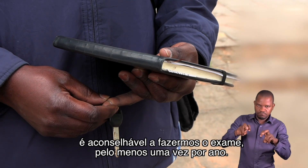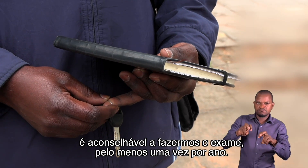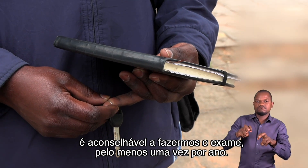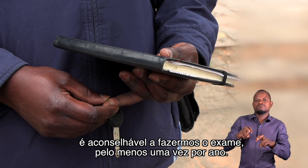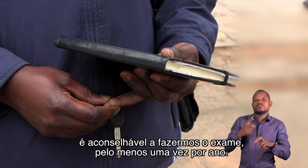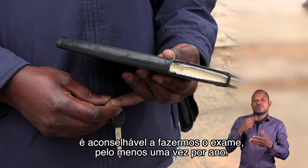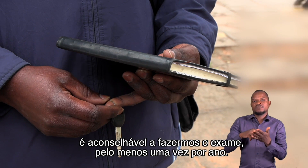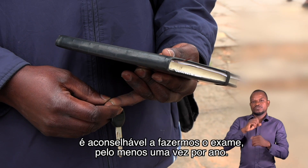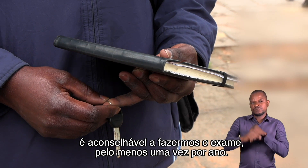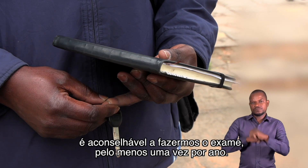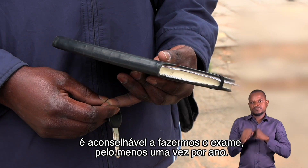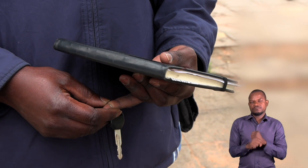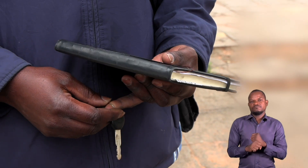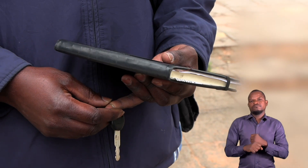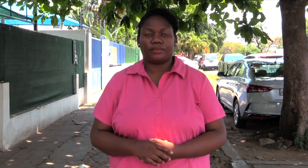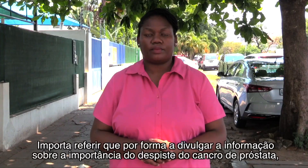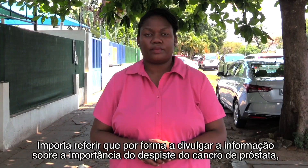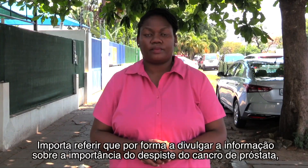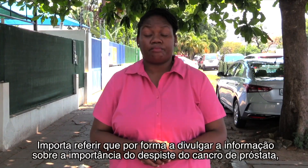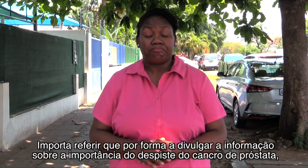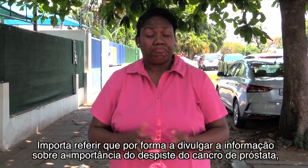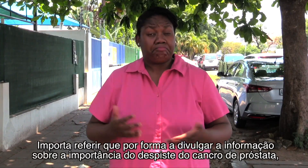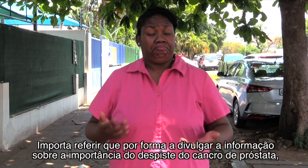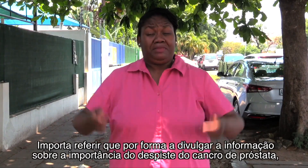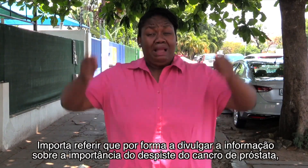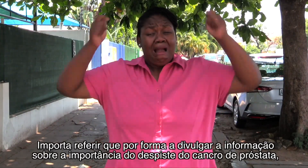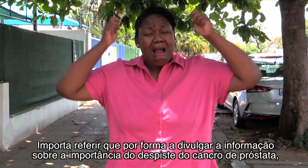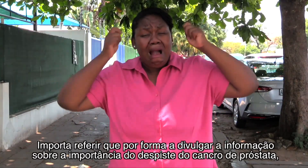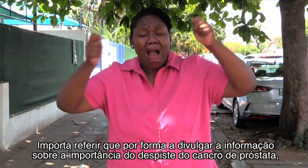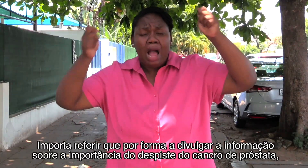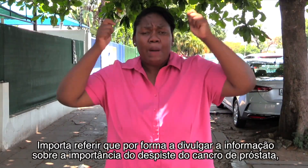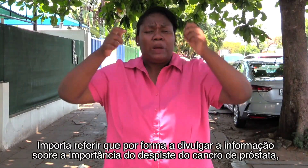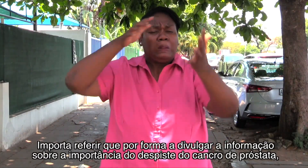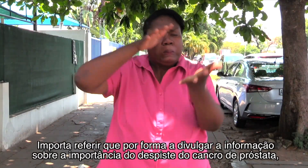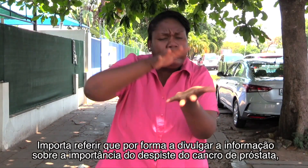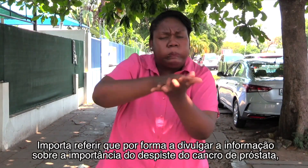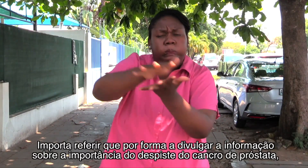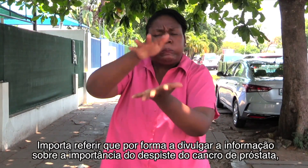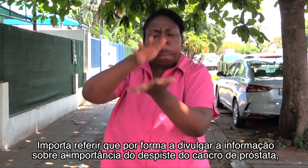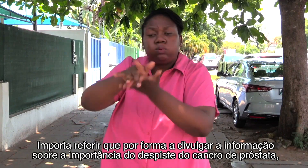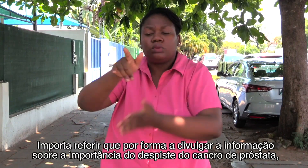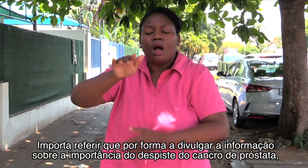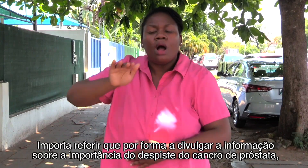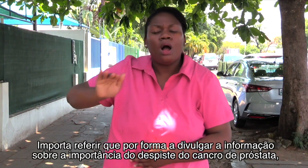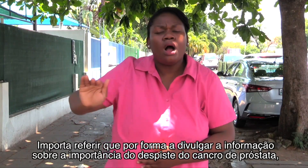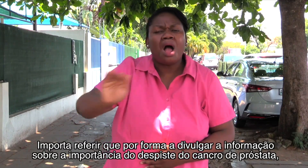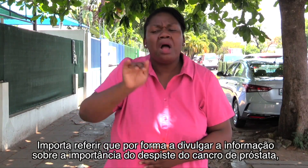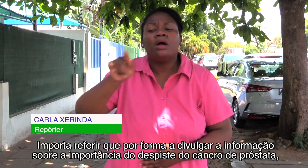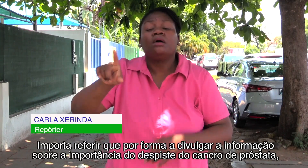pelo menos uma vez por ano. Importa referir que, por forma a divulgar a informação sobre a importância do despiste